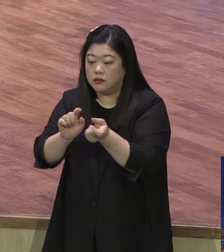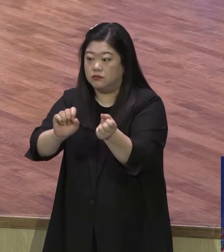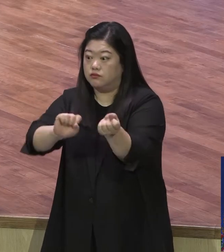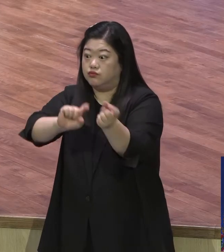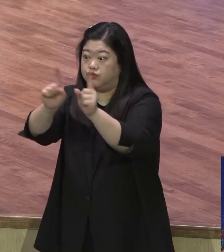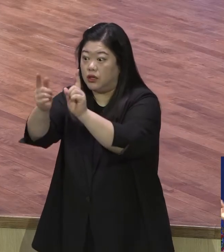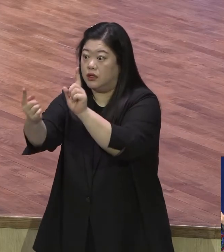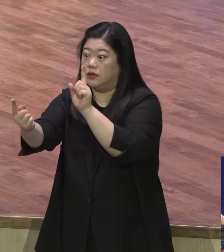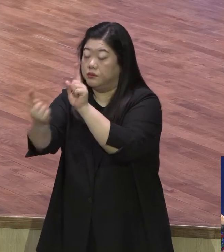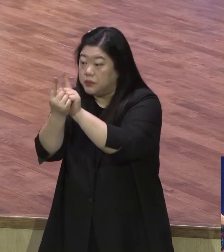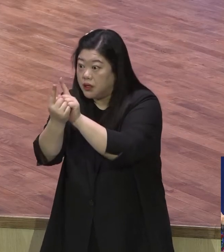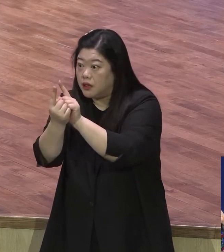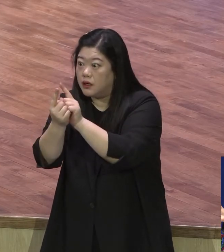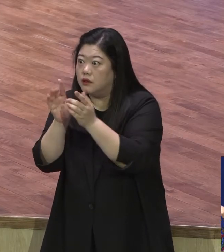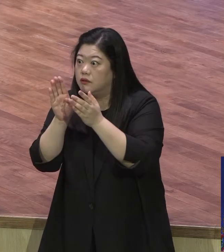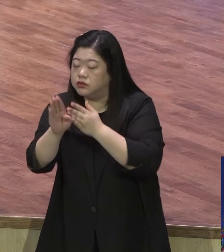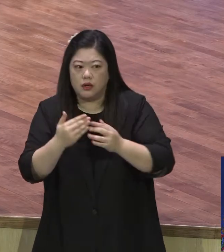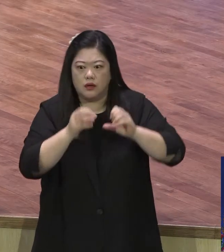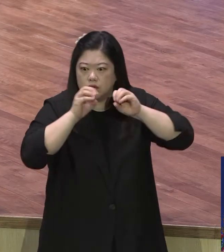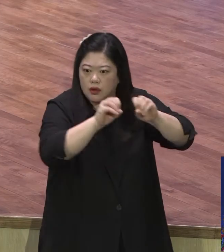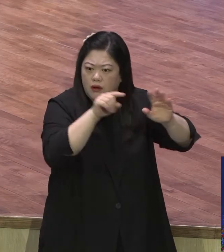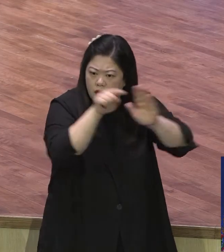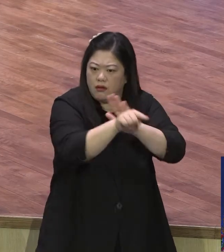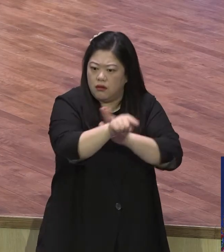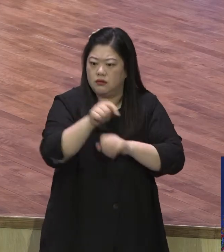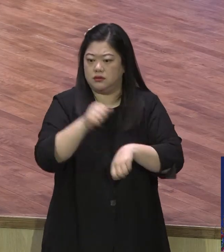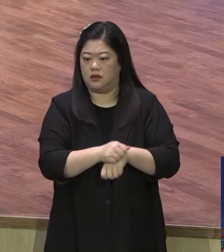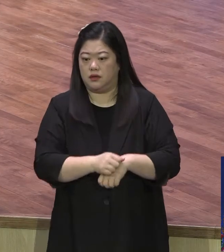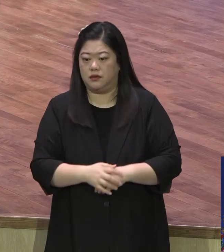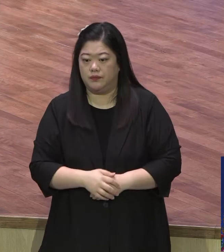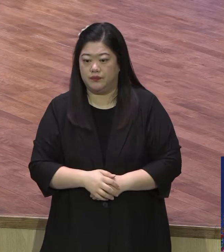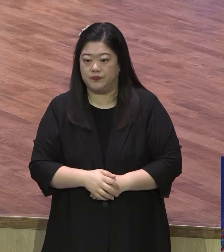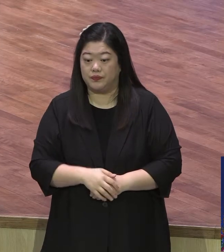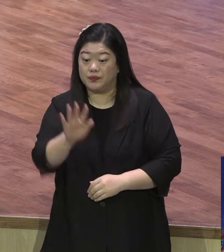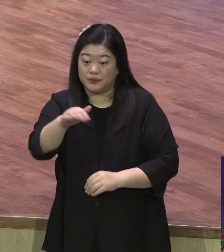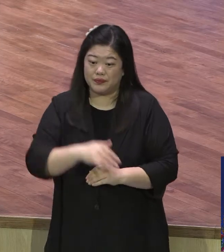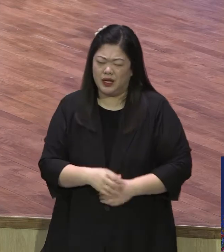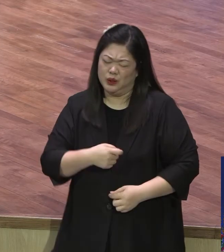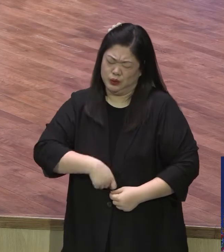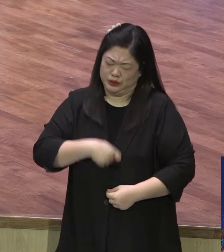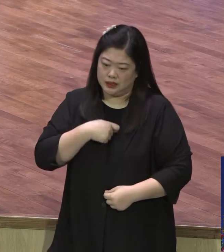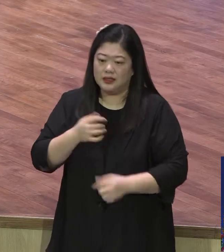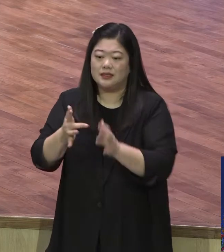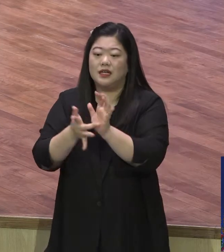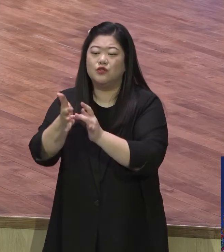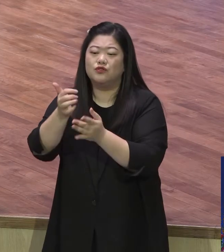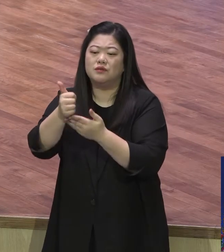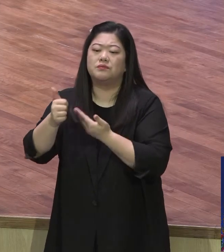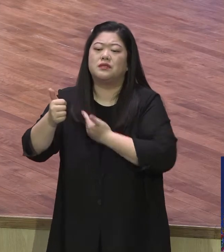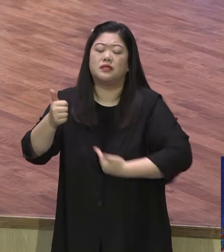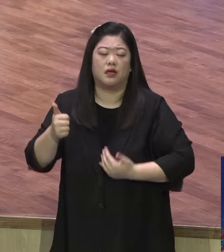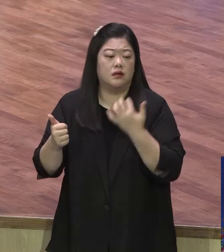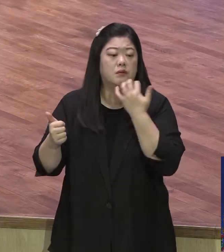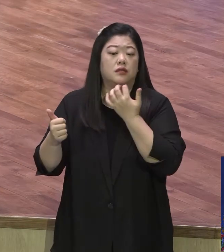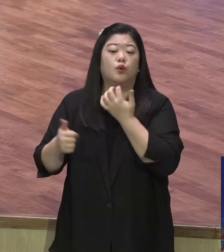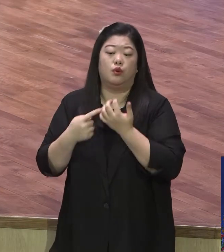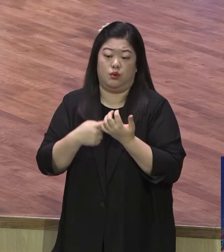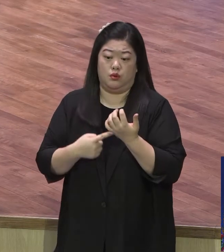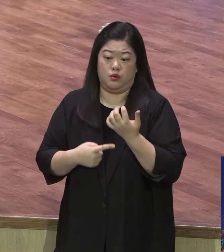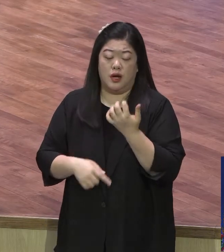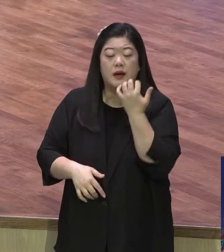베드로부터 싹 다 배신했습니다 그런데 부활하신 예수님을 만나고 이후에 마다르빵의 성령을 받고 난 이후에 한